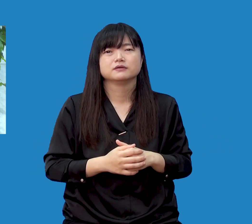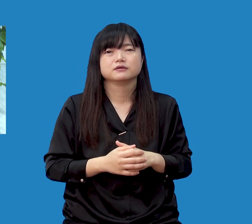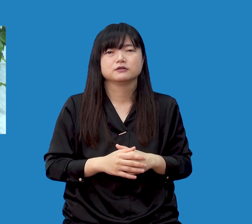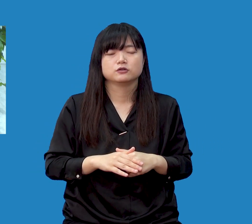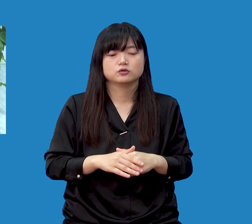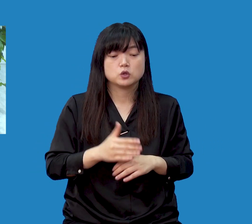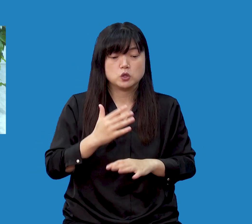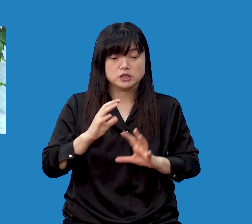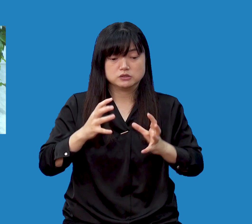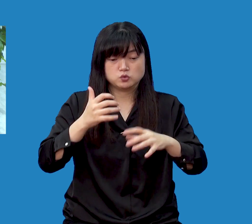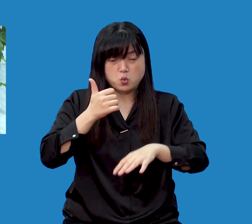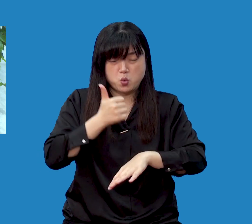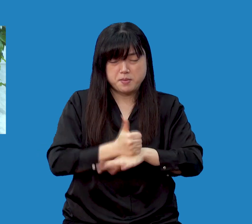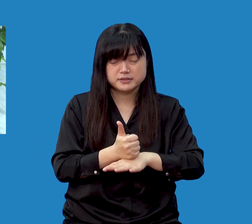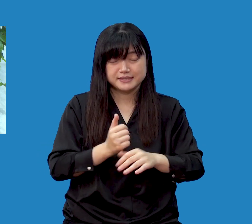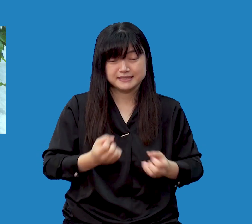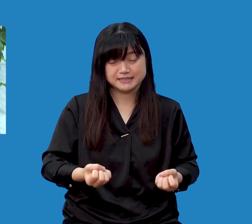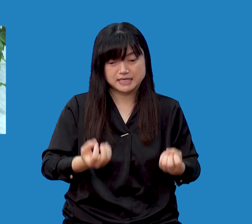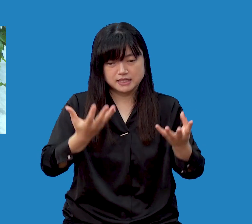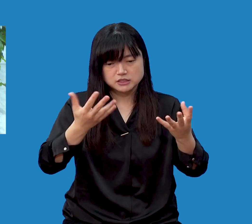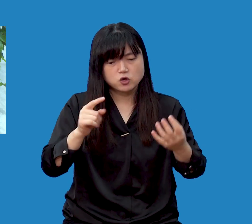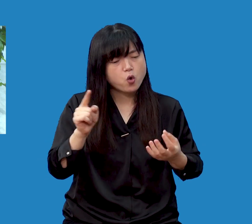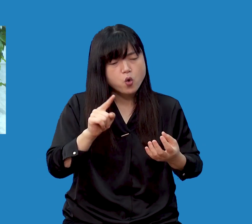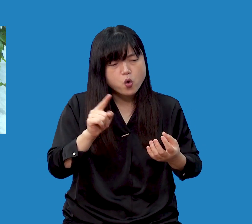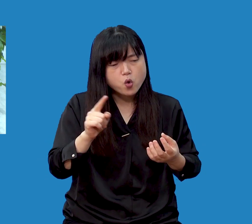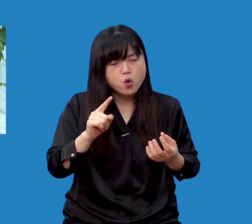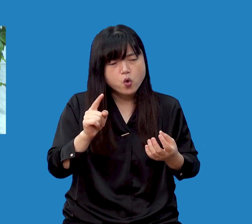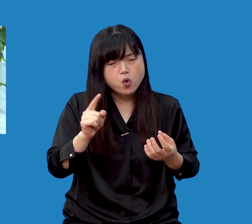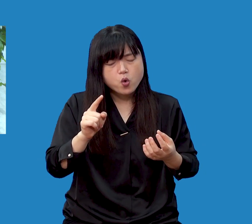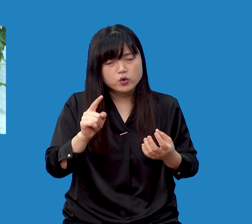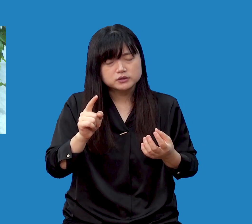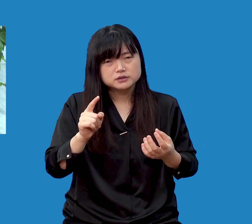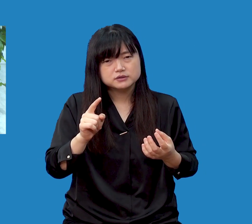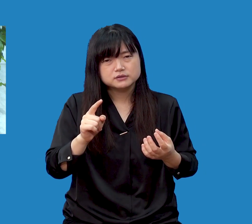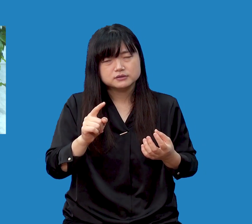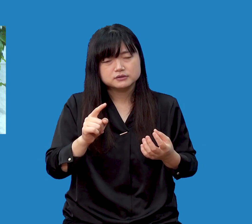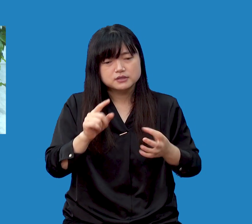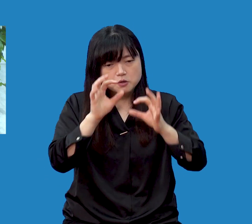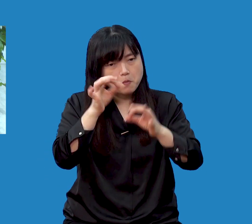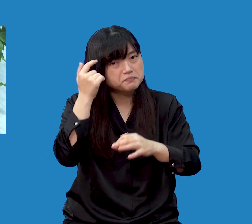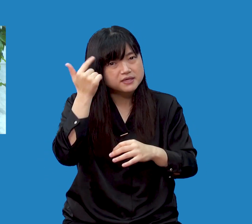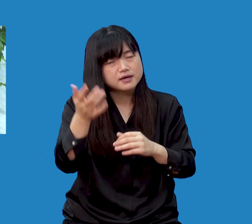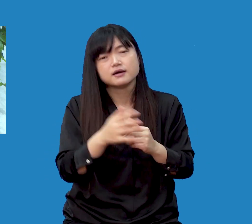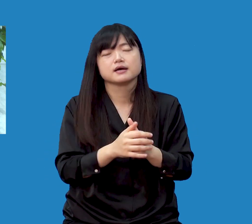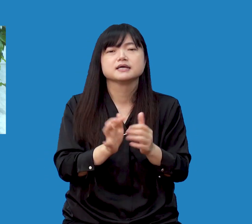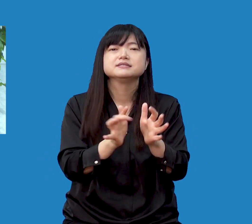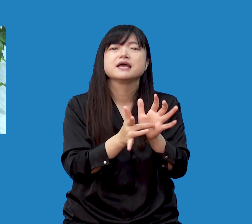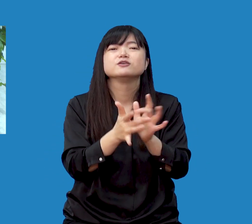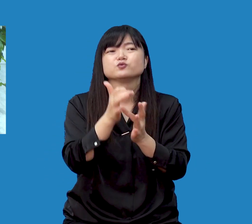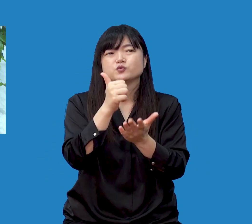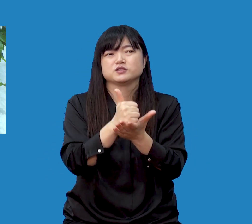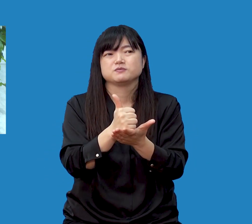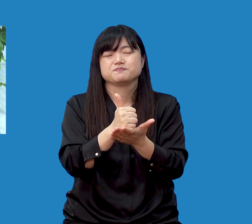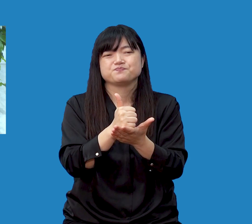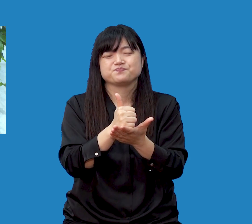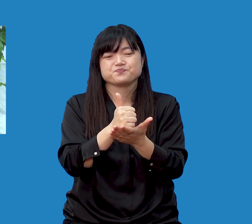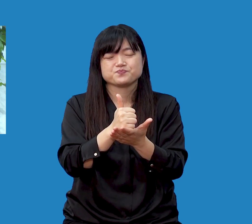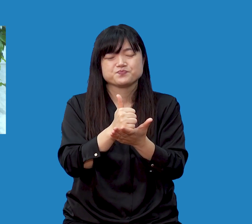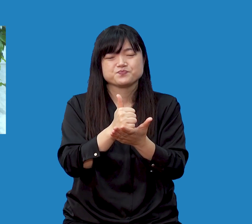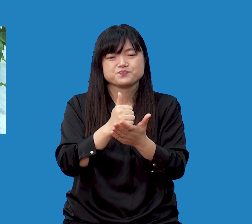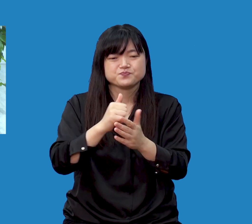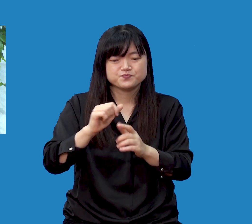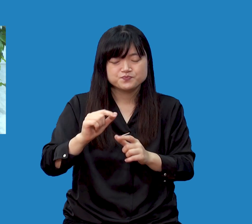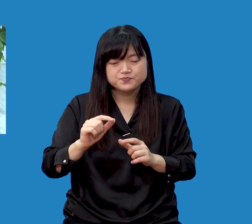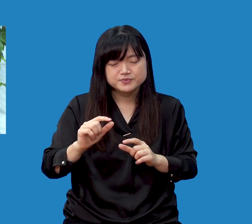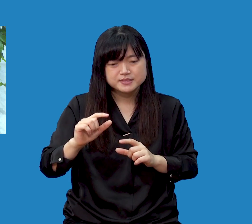우리는 이 종말적인 잔치를 어디에서 선취적으로 보았습니까? 예수님의 공생에 하나님